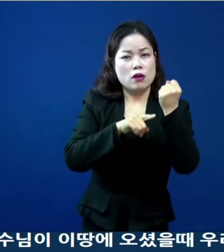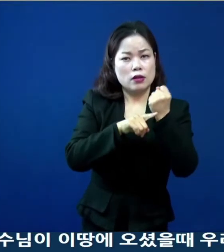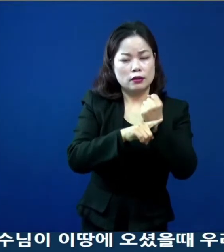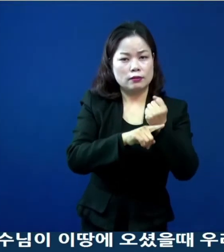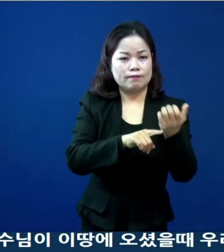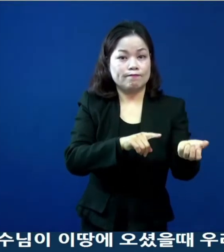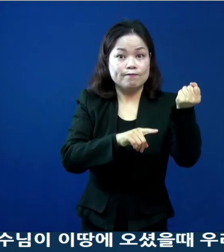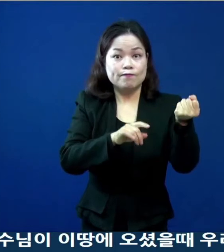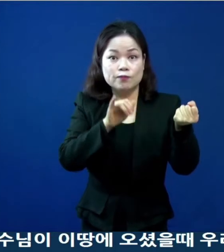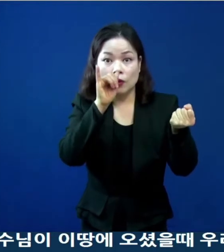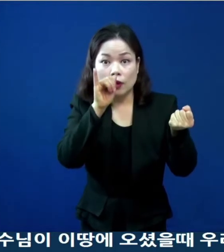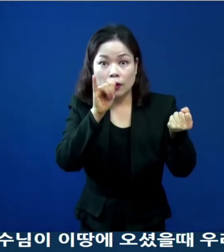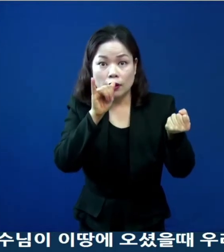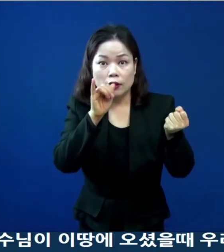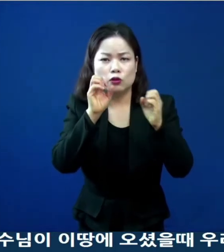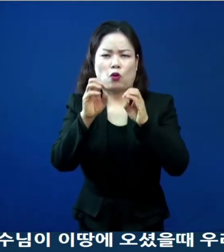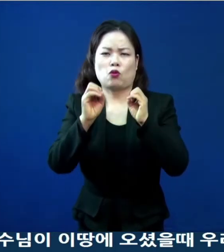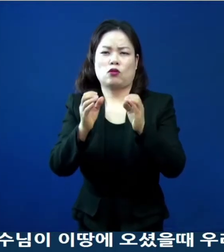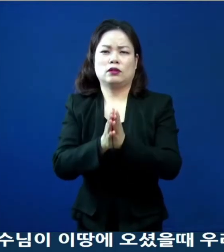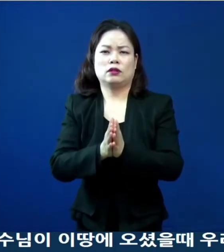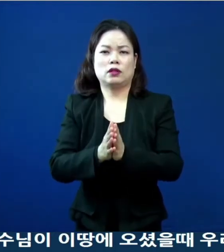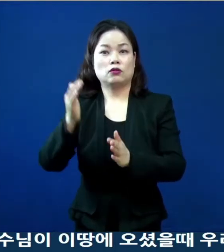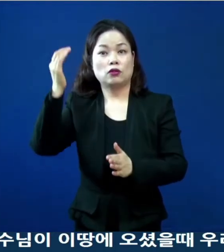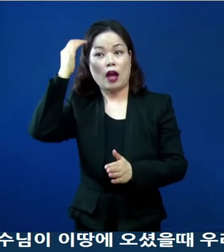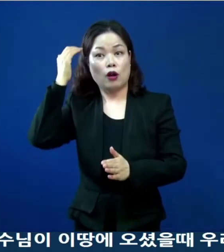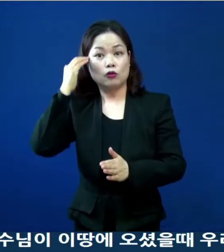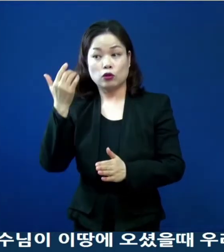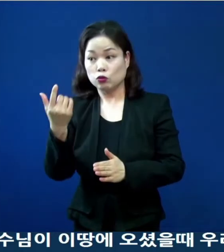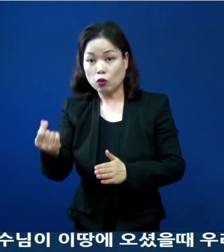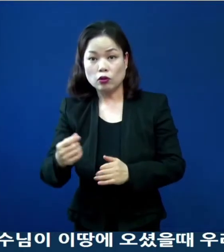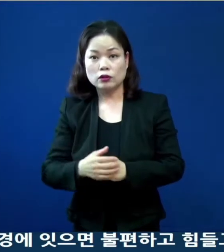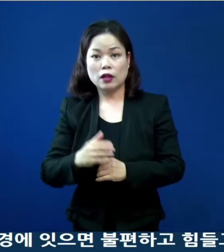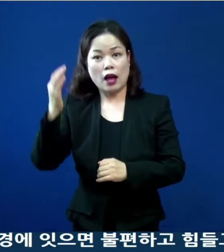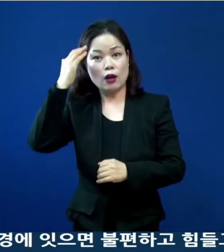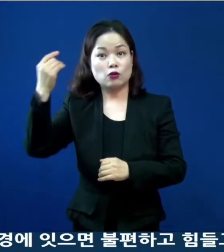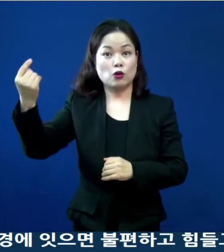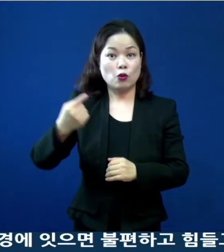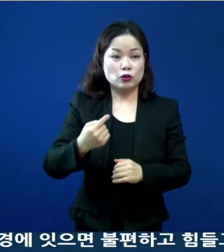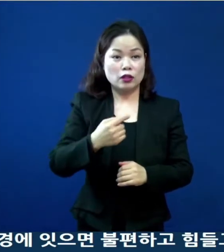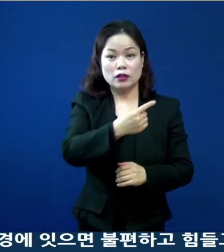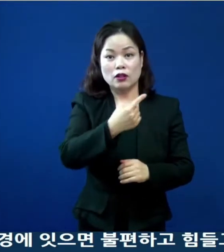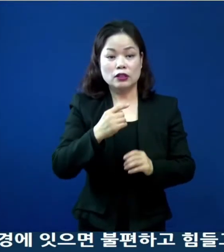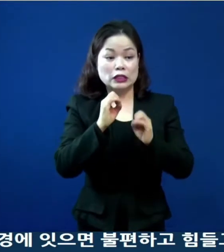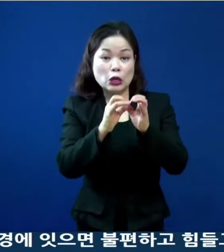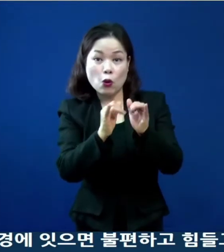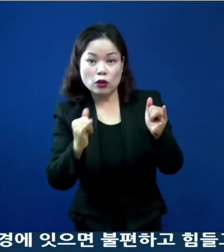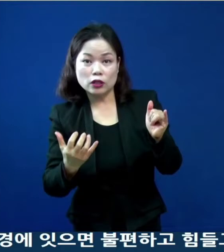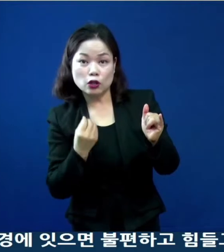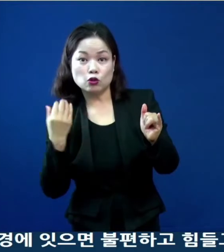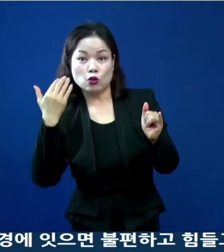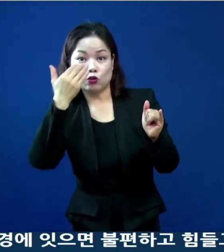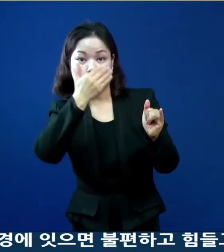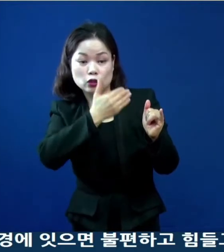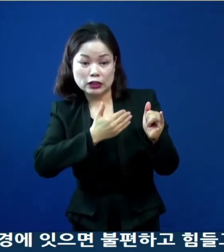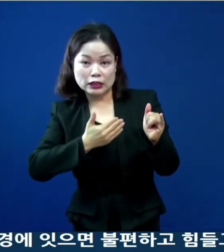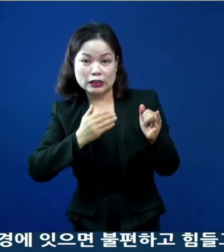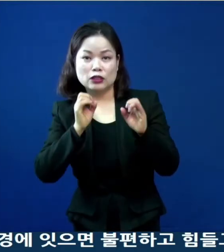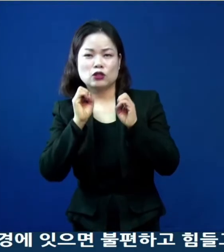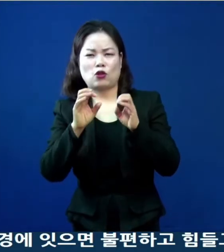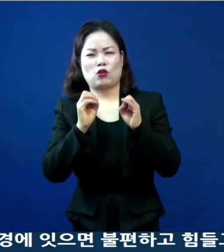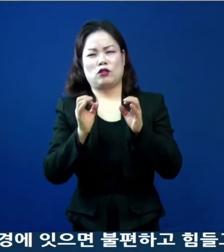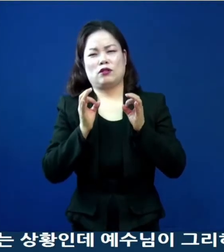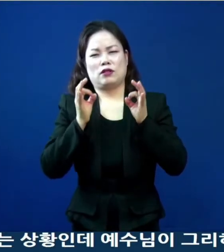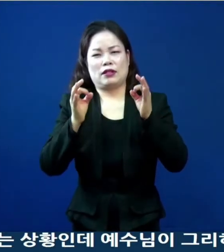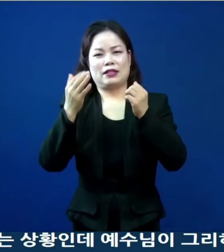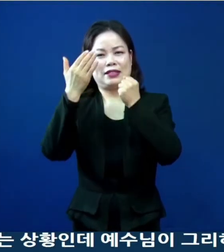것이죠. 이 원리는 우리나라에도 적용이 됐습니다. 우리나라에 오셨던 선교사님들도요, 이 성육신적 선교를 위해서 노력을